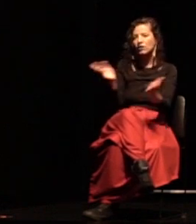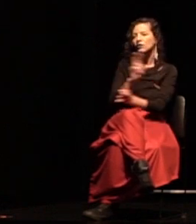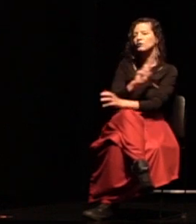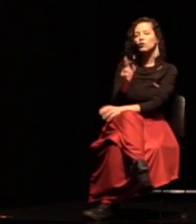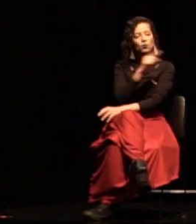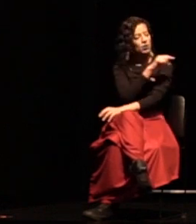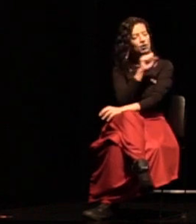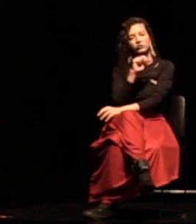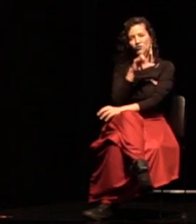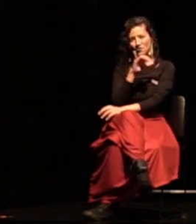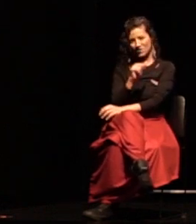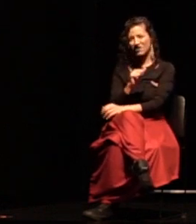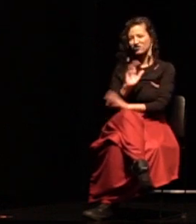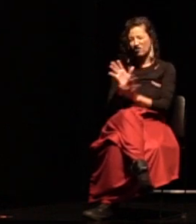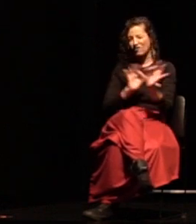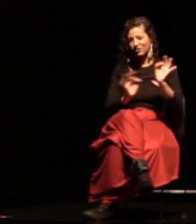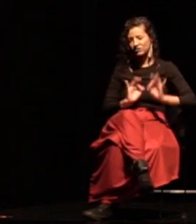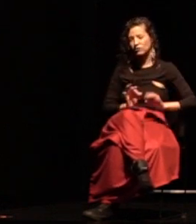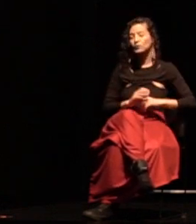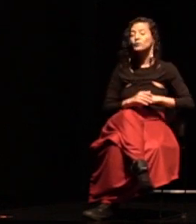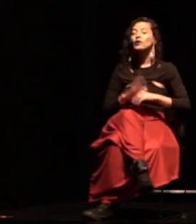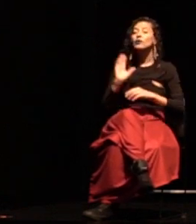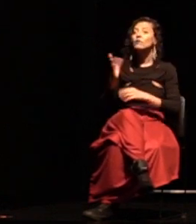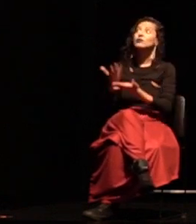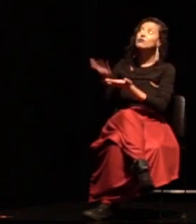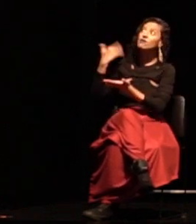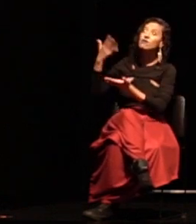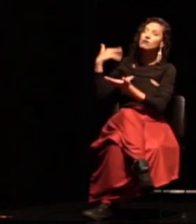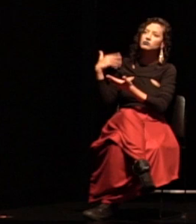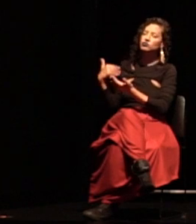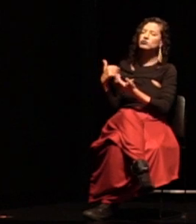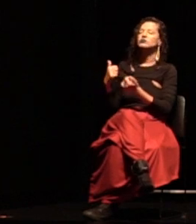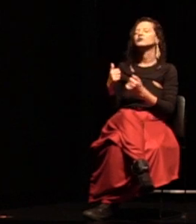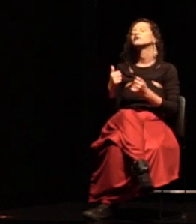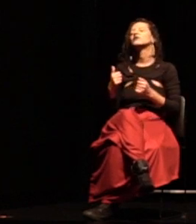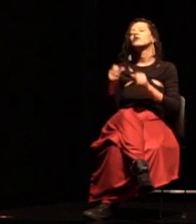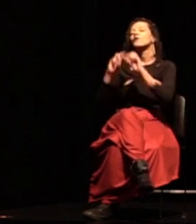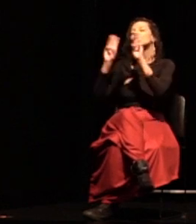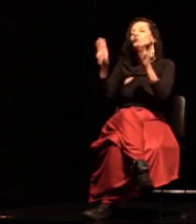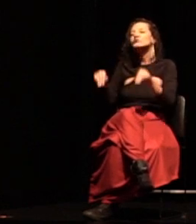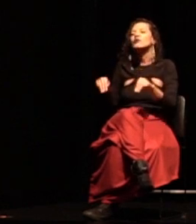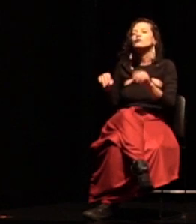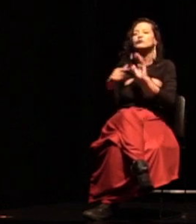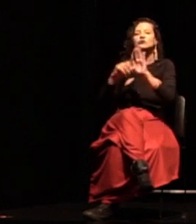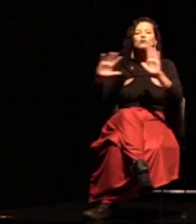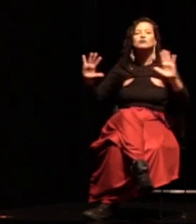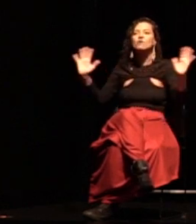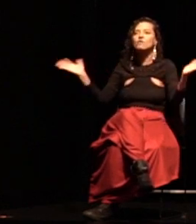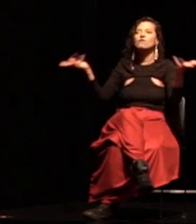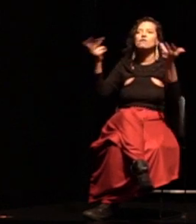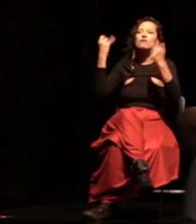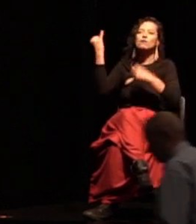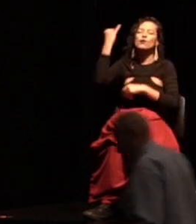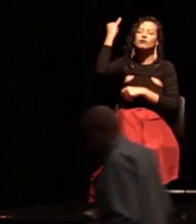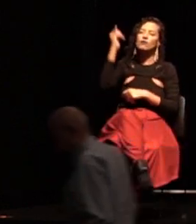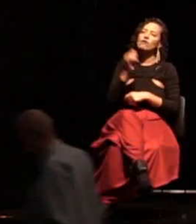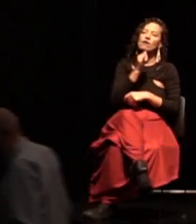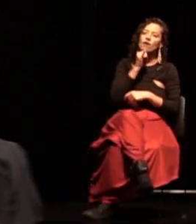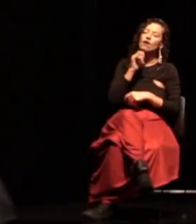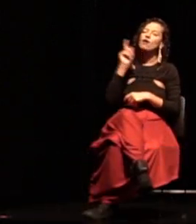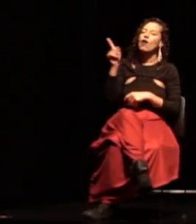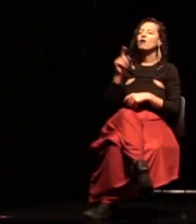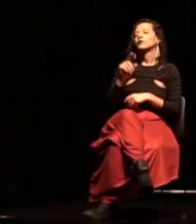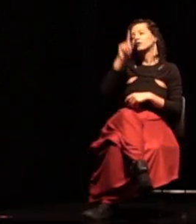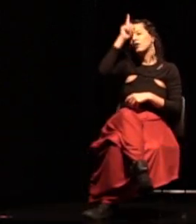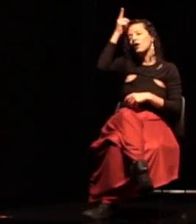nos antigos, você já vê que as grandes exposições nos museus importantes, né, no Frankfurt